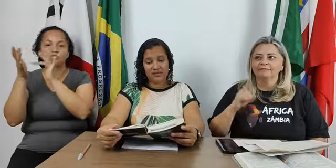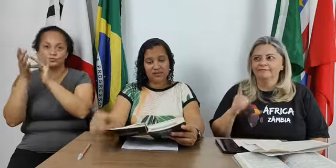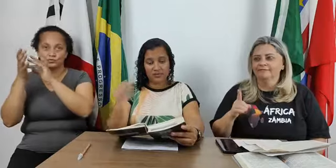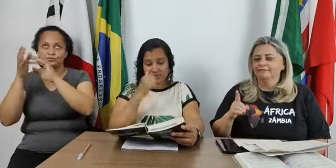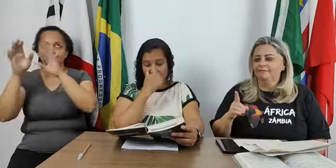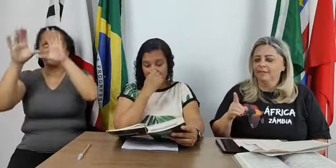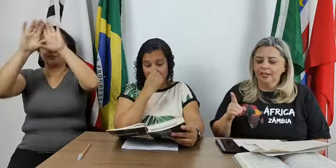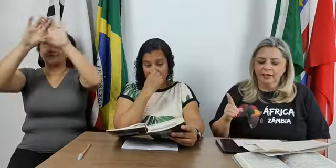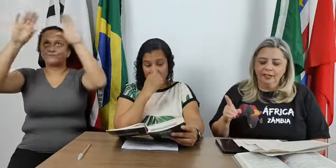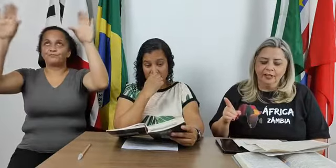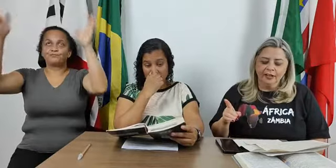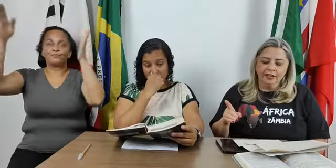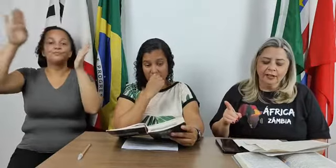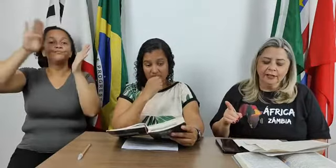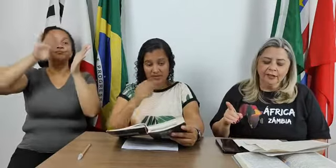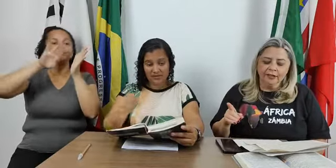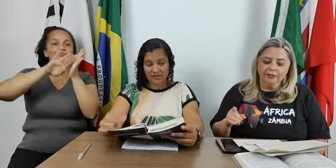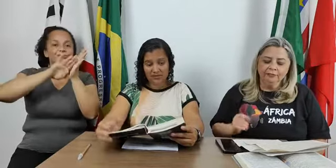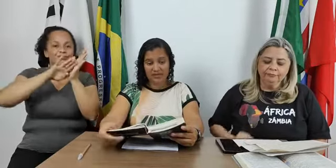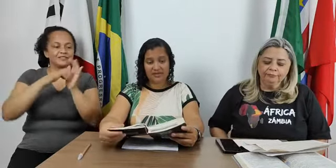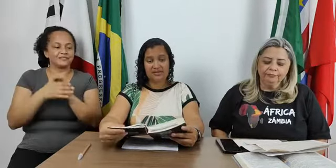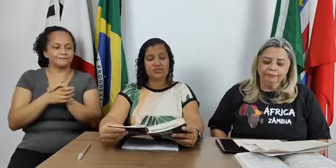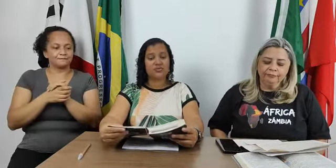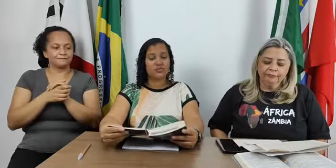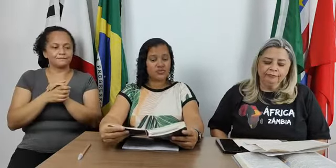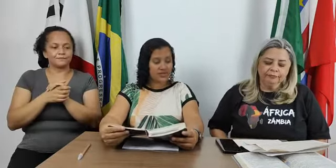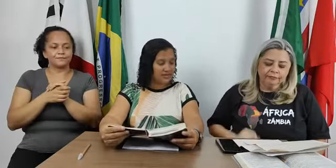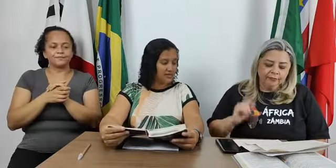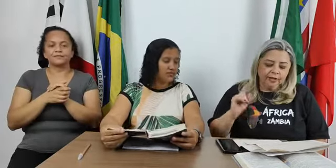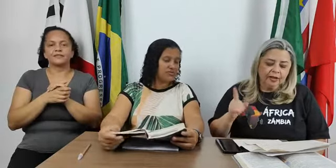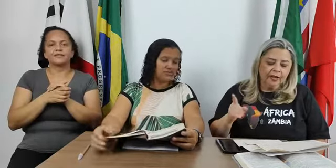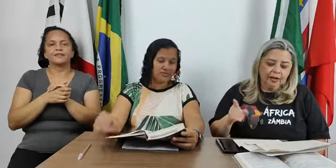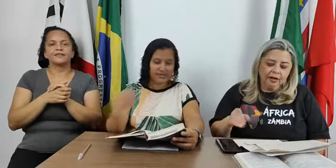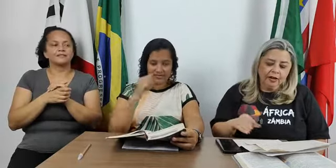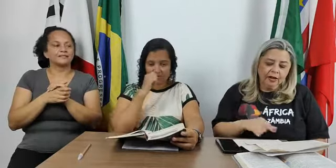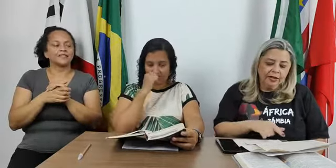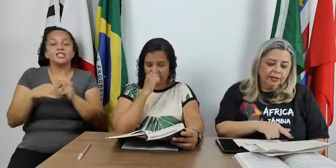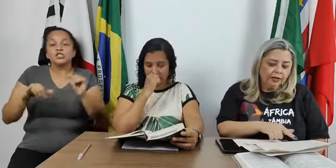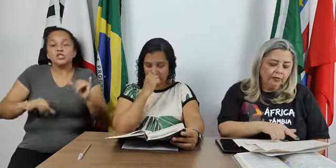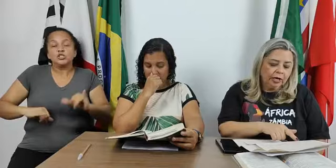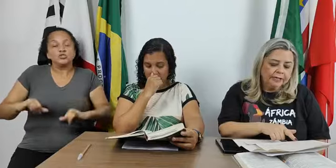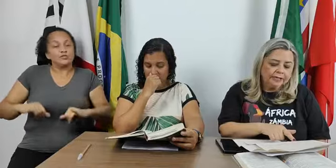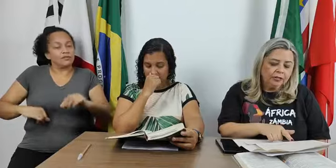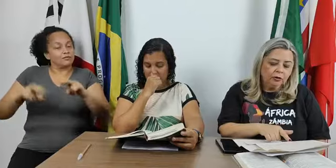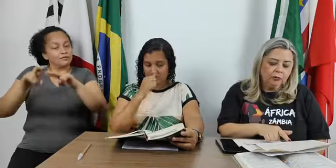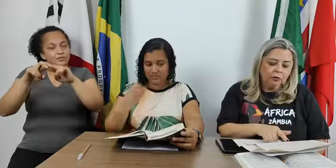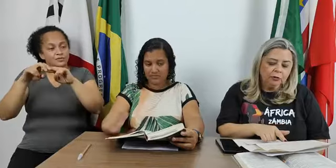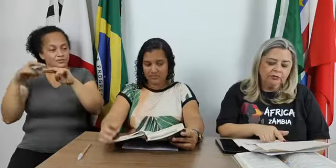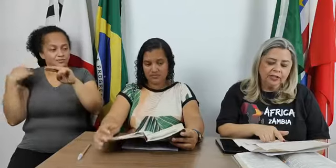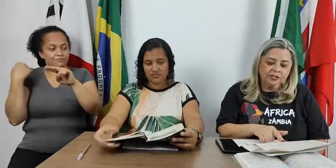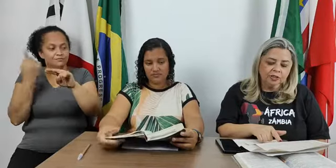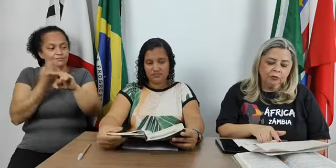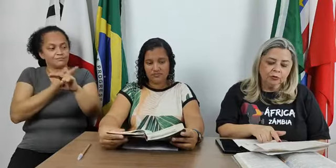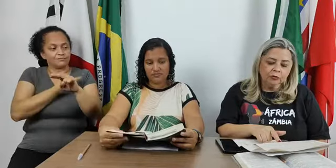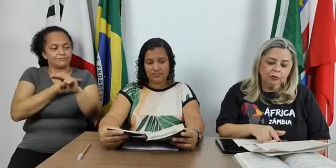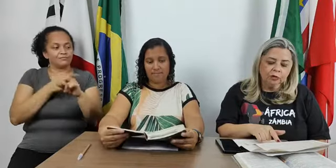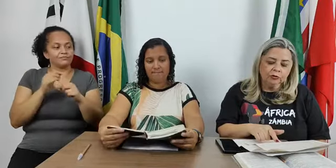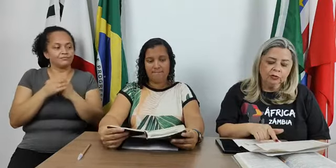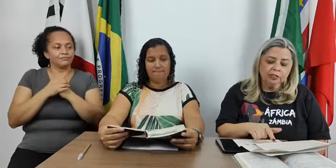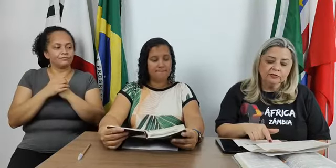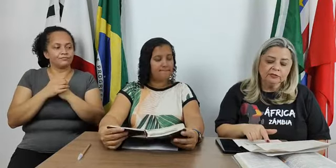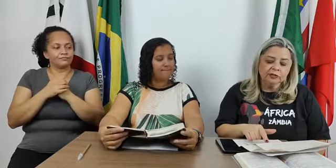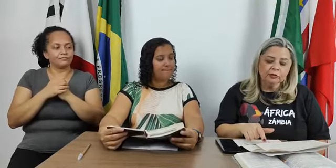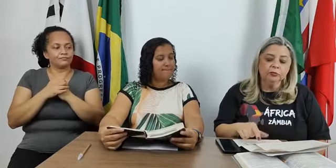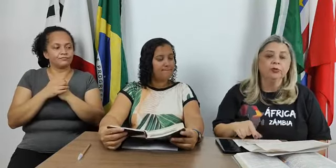me entrego como sacrifício santo por eles, para que sejam consagrados na verdade. Então, assim como tu me enviaste ao mundo,